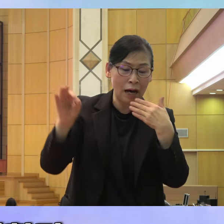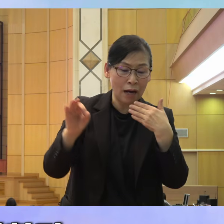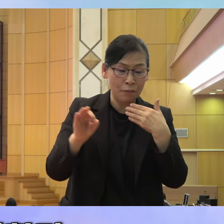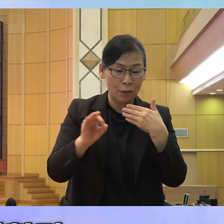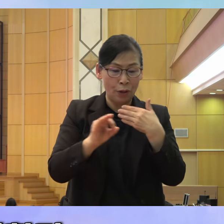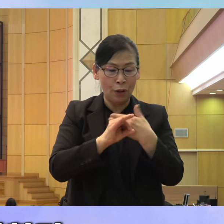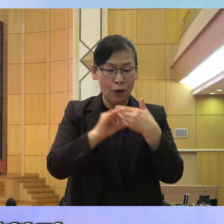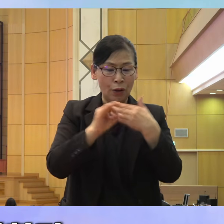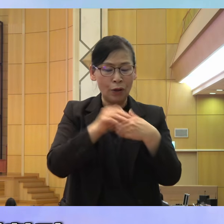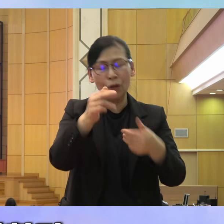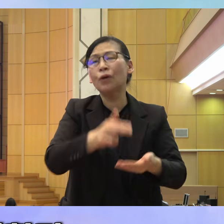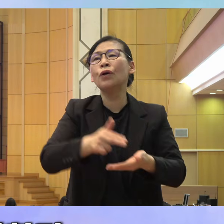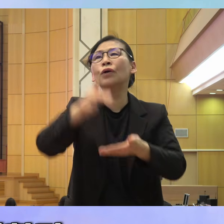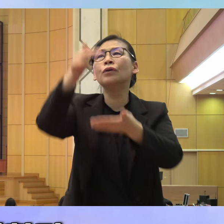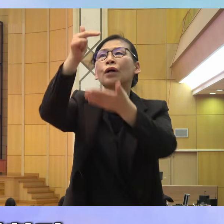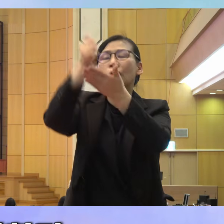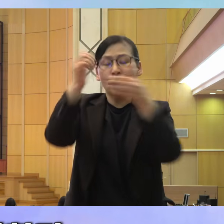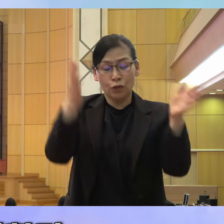의지하며